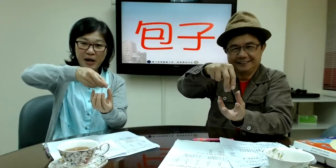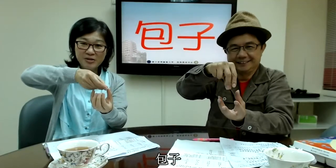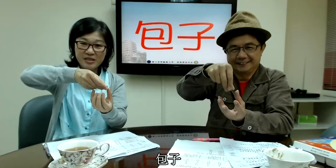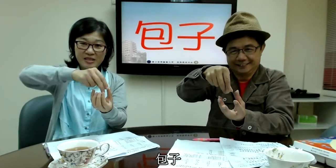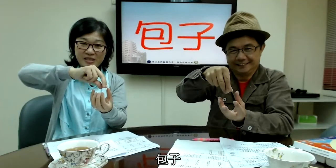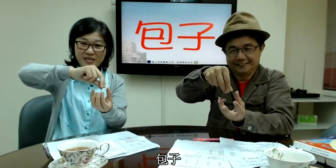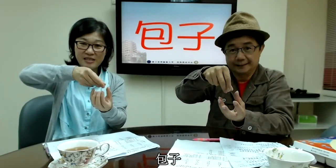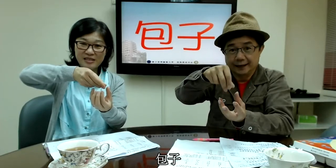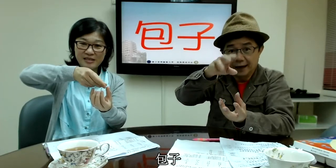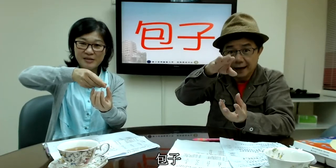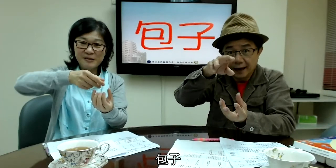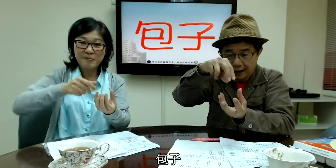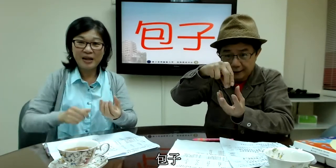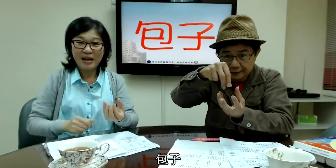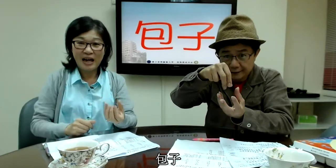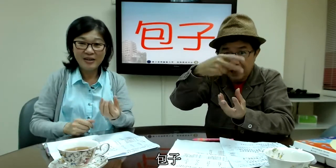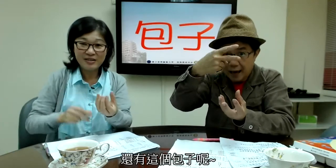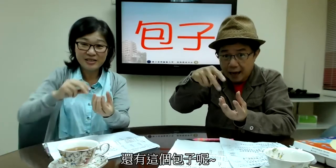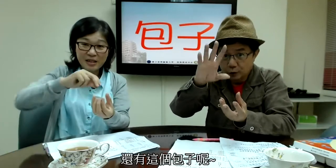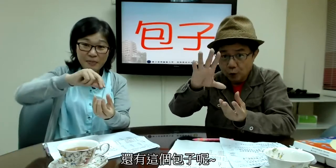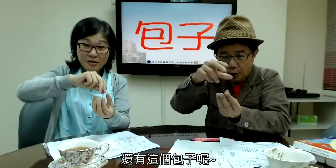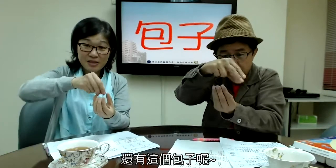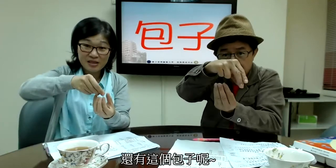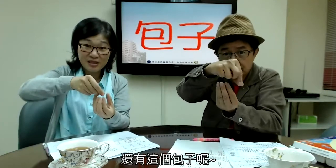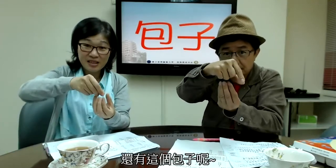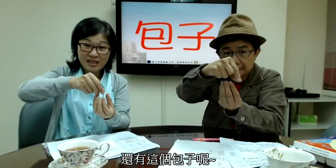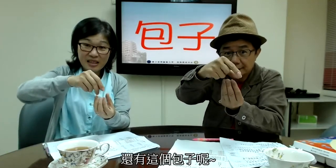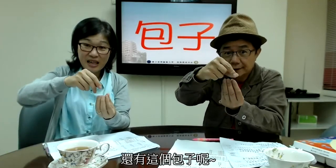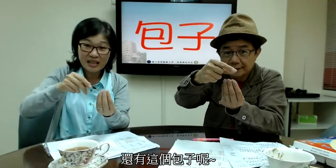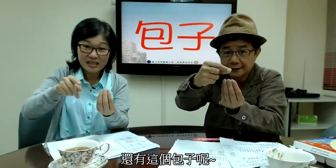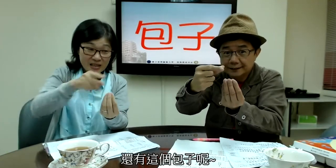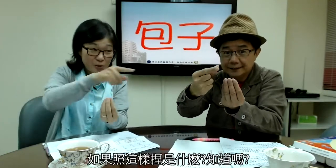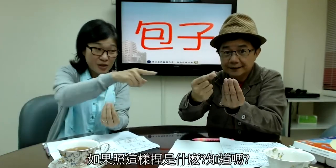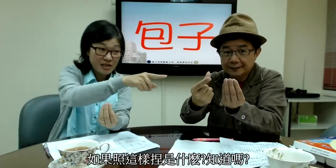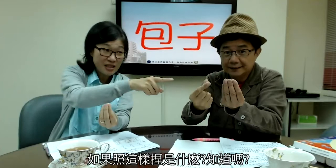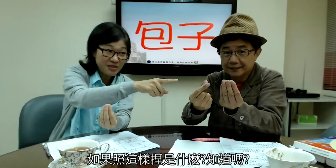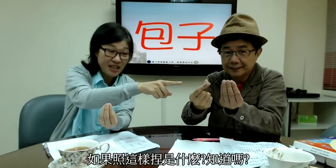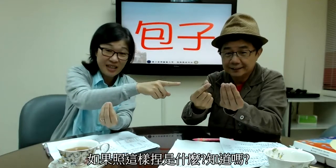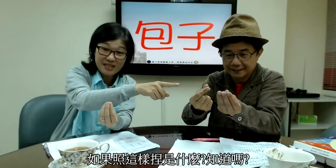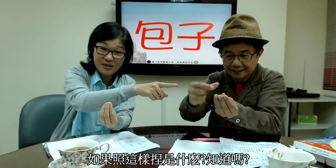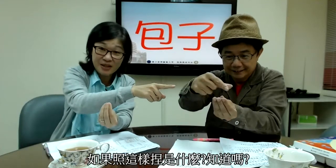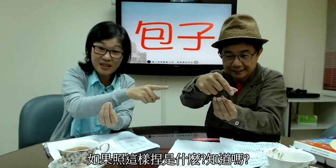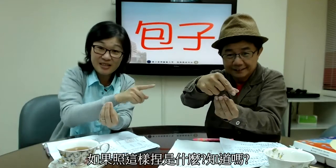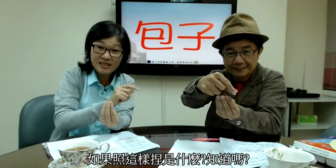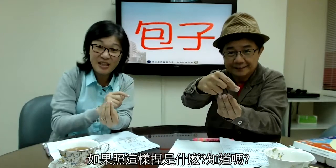包子，还有这个包子呢，如果照这样捏是什么？知道吗？